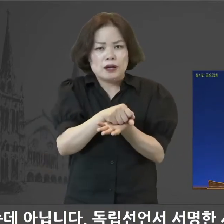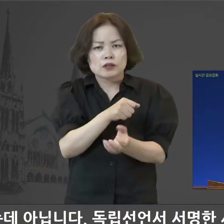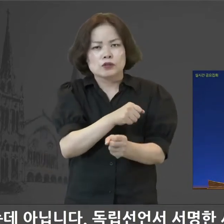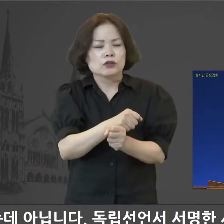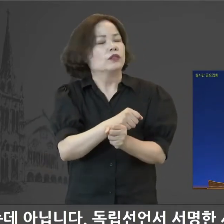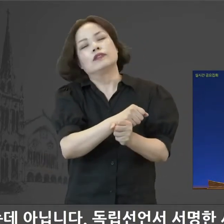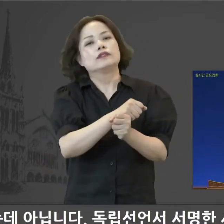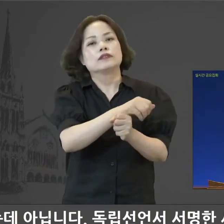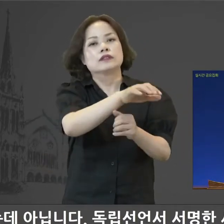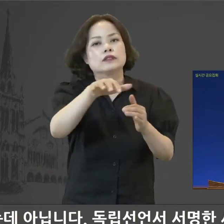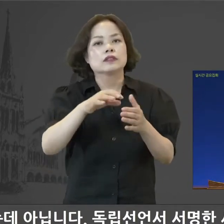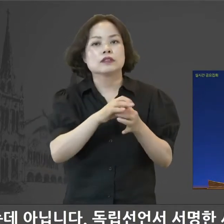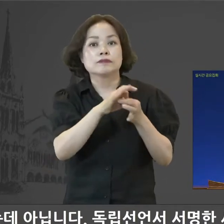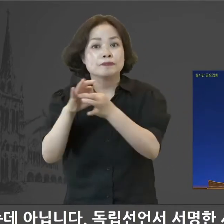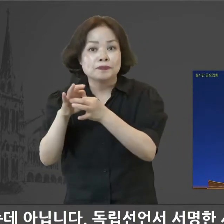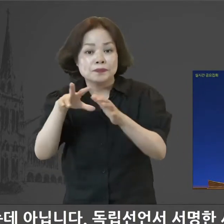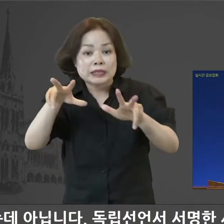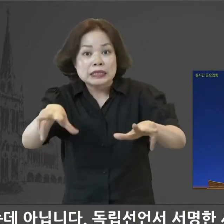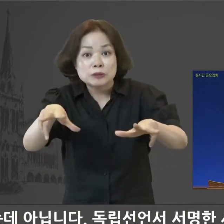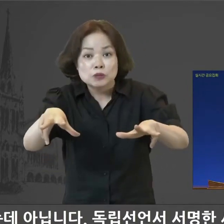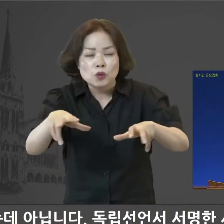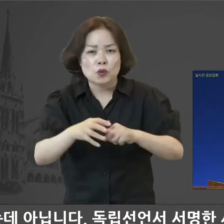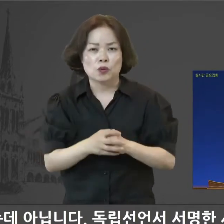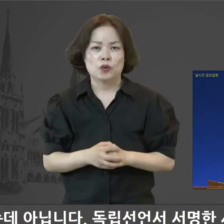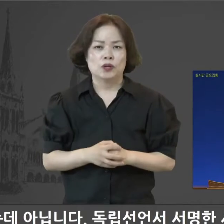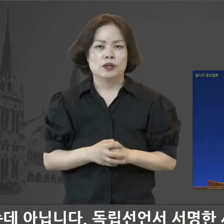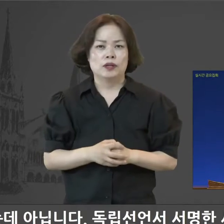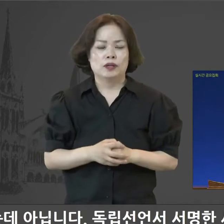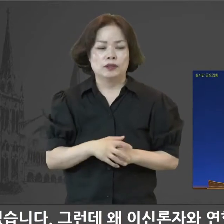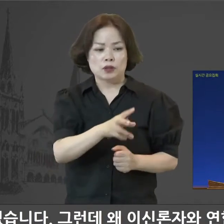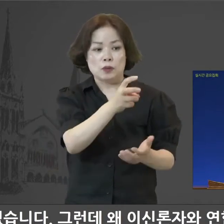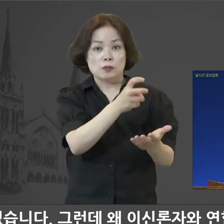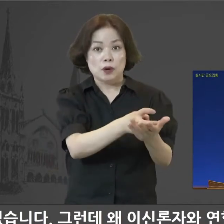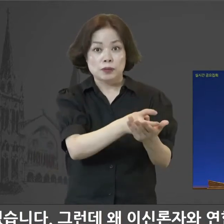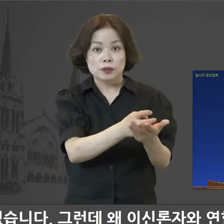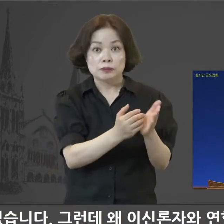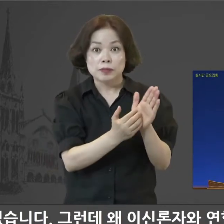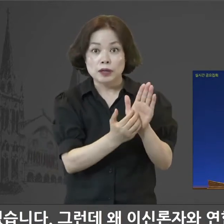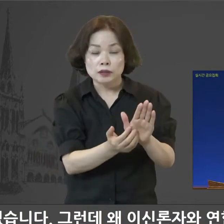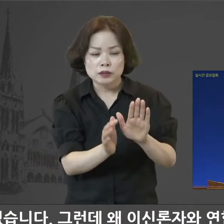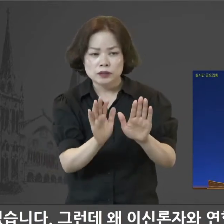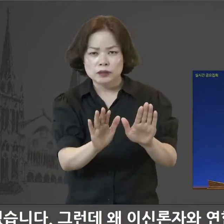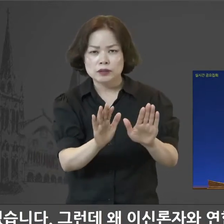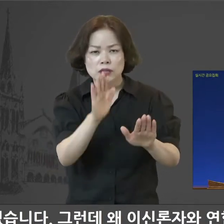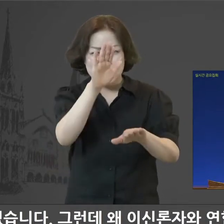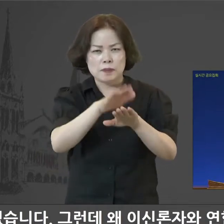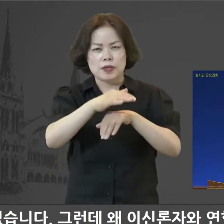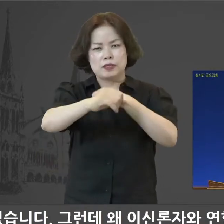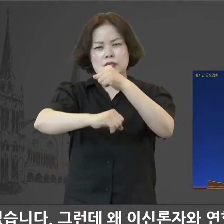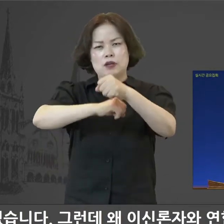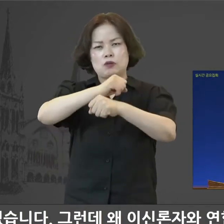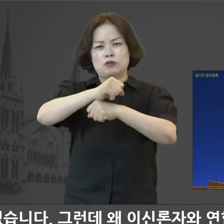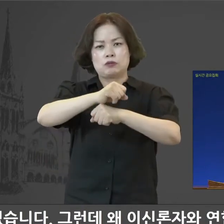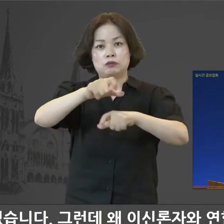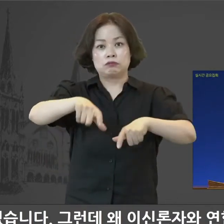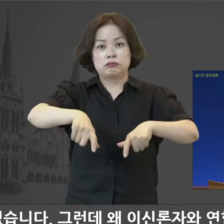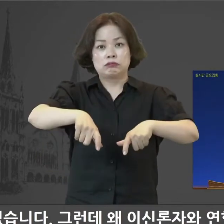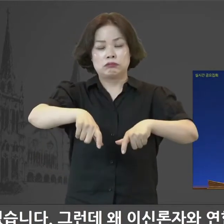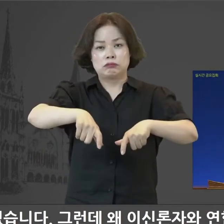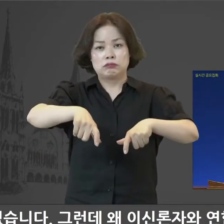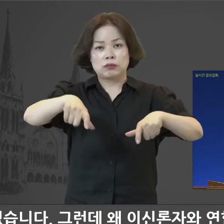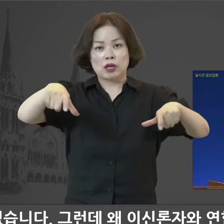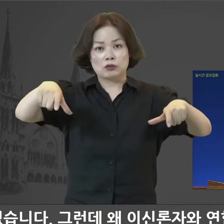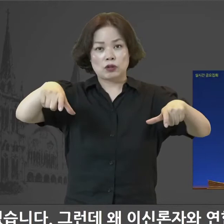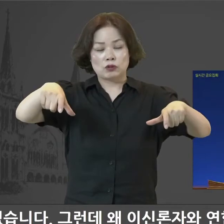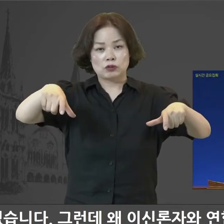연대입니다. 그러니까 지금도 아마 제가 저 법을 막거나 우리 예배 자유를 확대하고 지켜내기